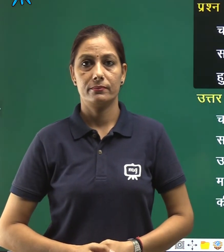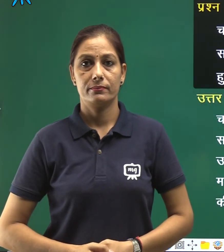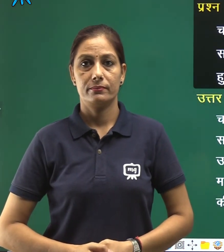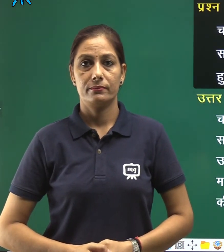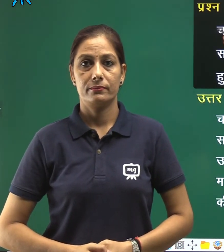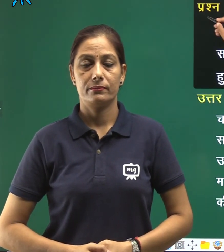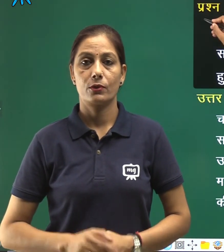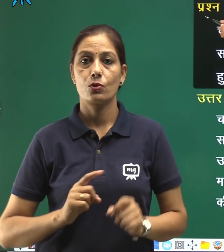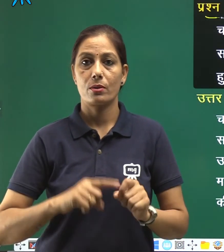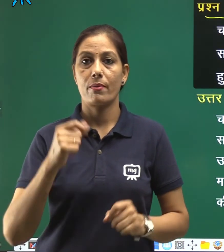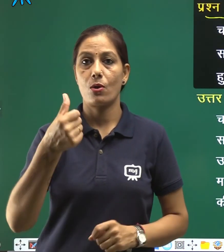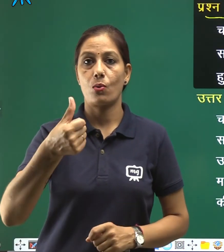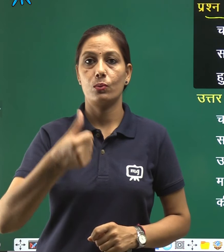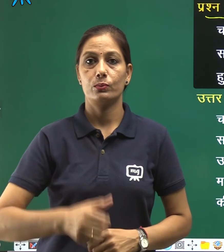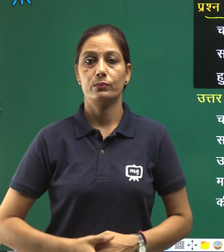प्रश्न 9,